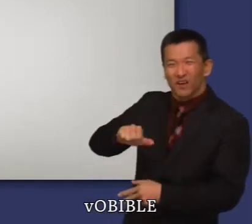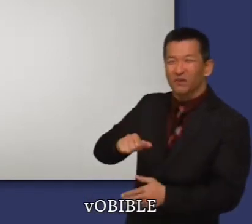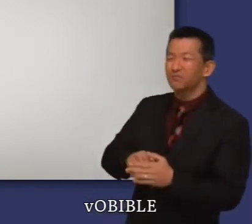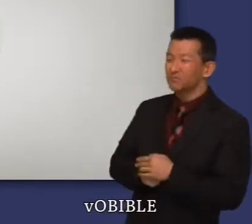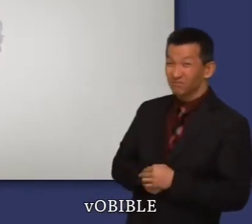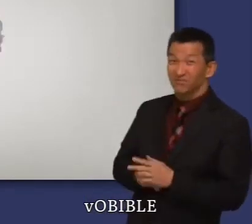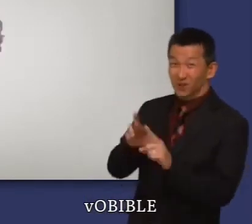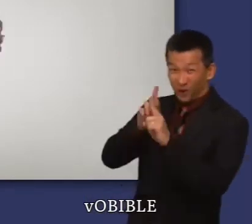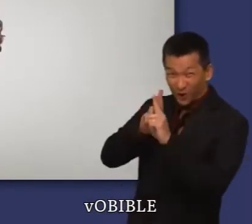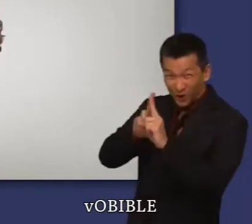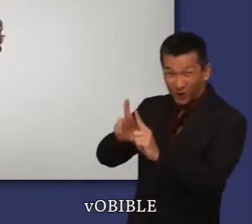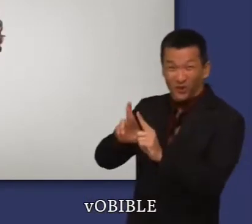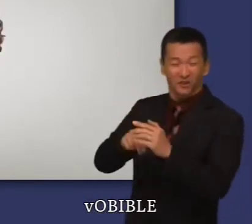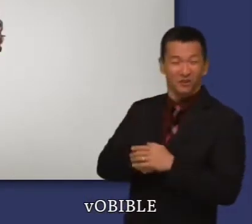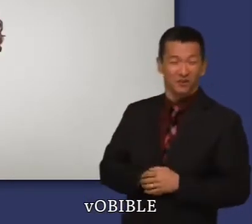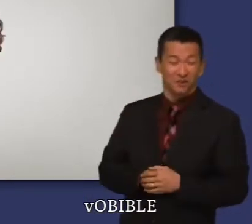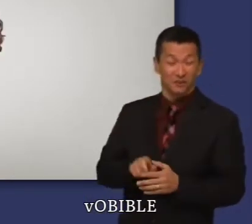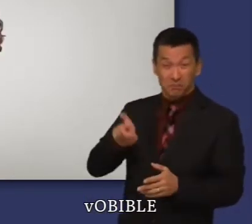Introduction au livre de Ruth.